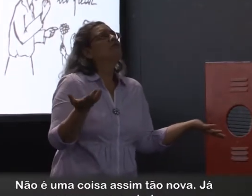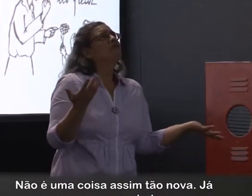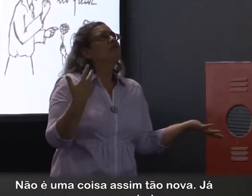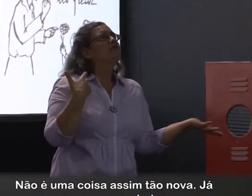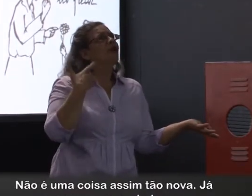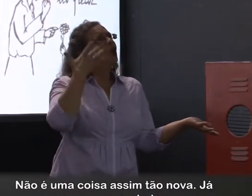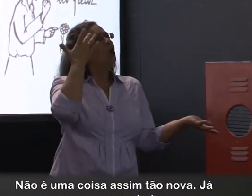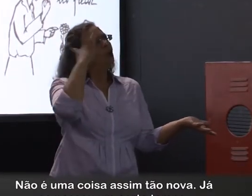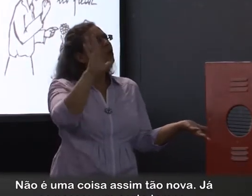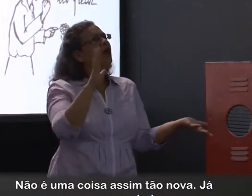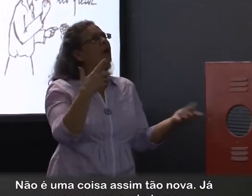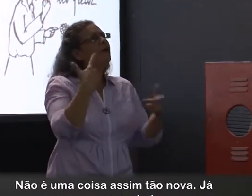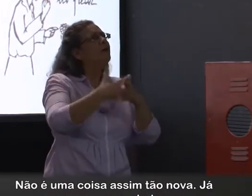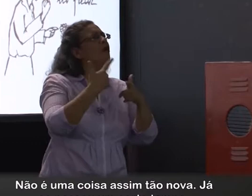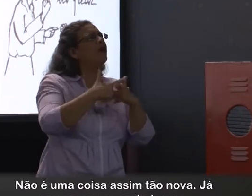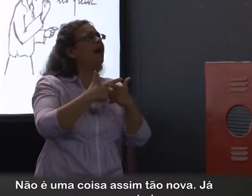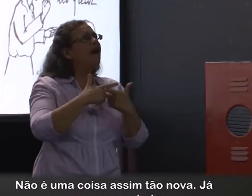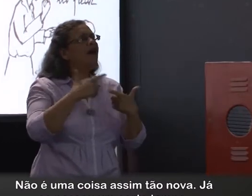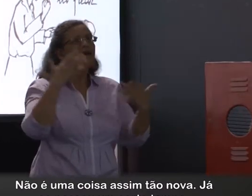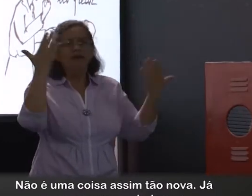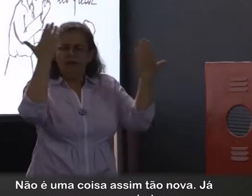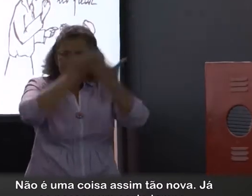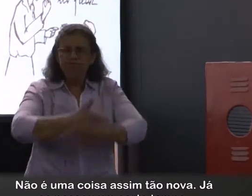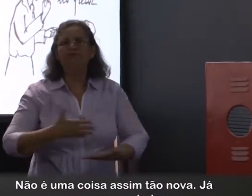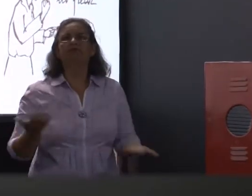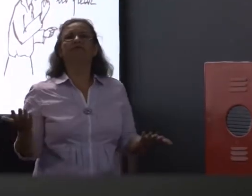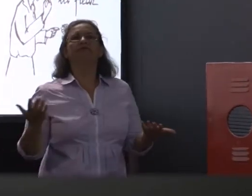é uma coisa, né, que já passou um certo tempo. Então,